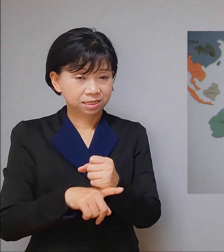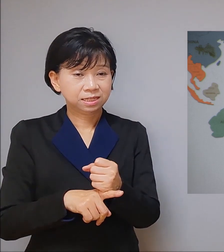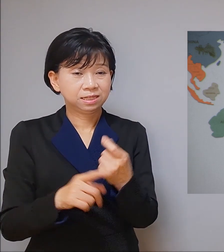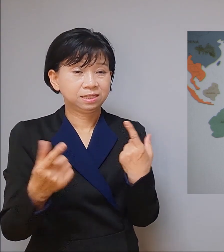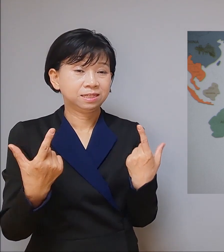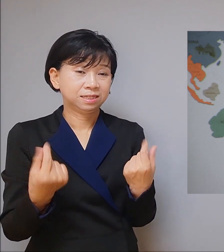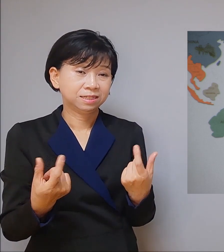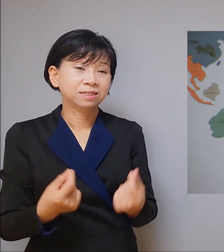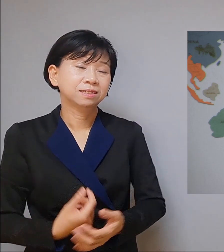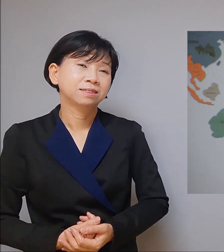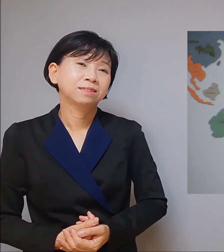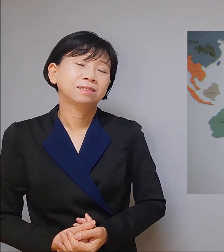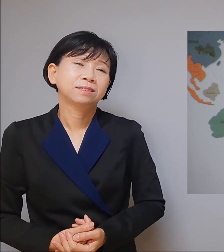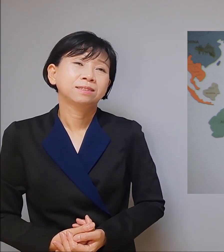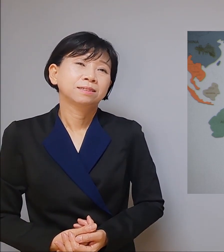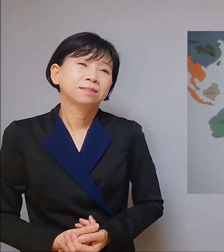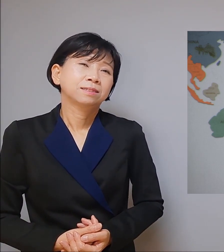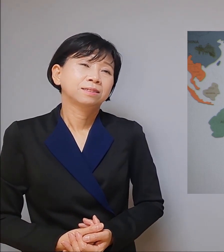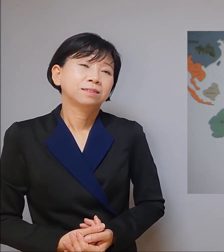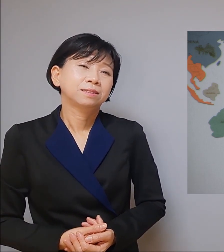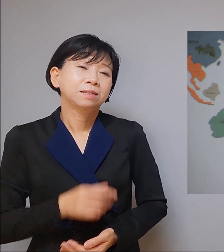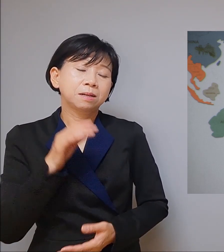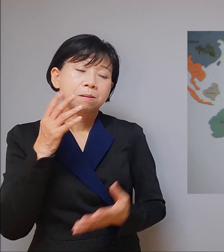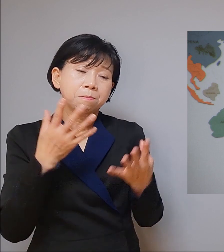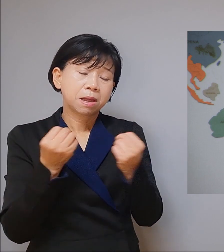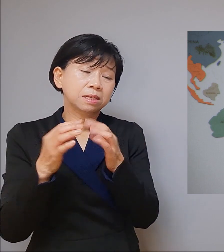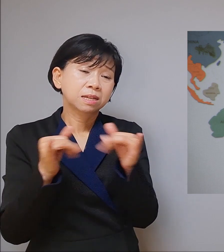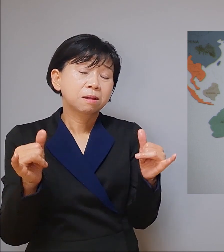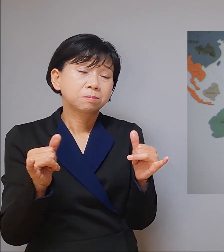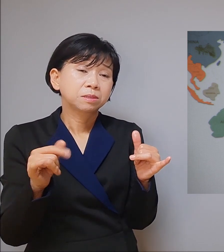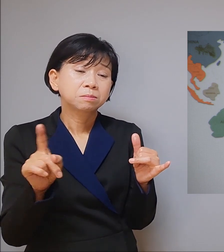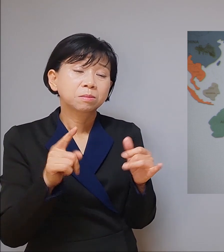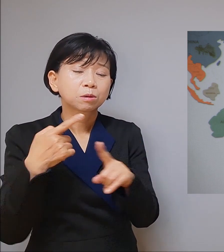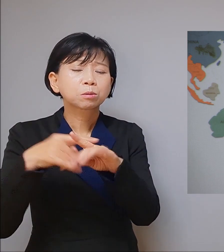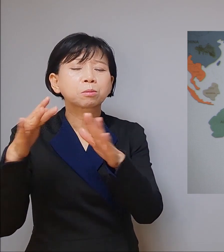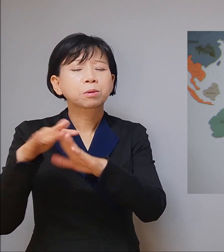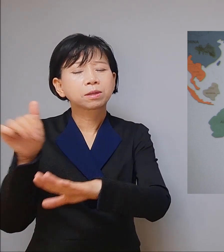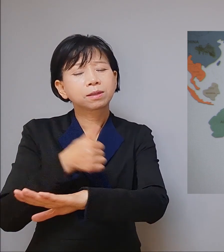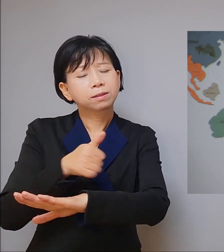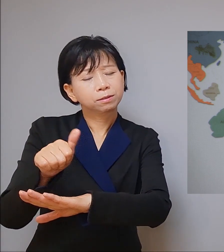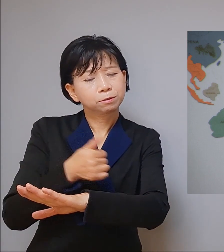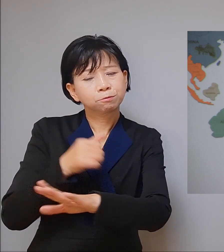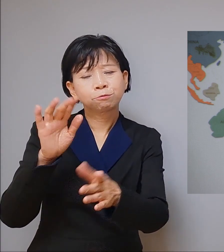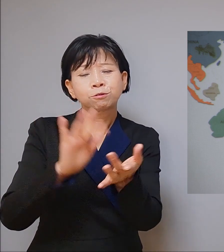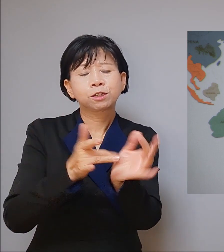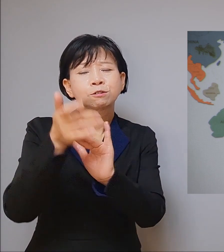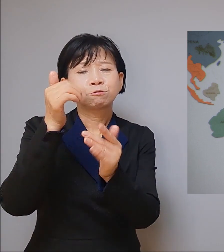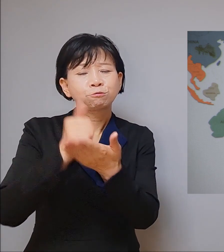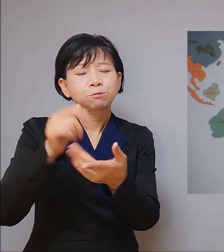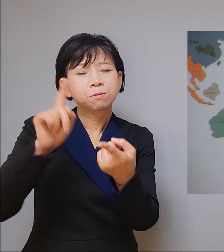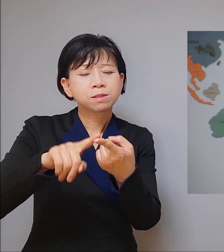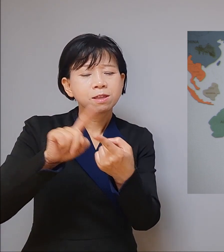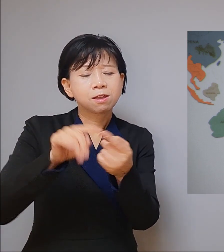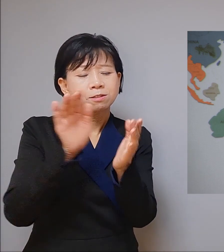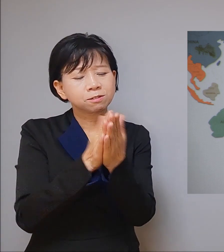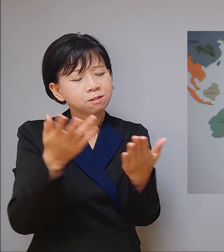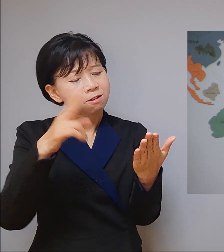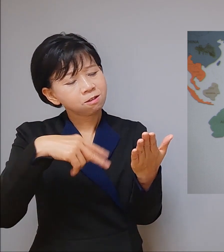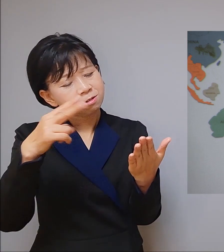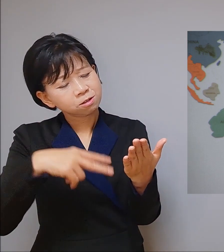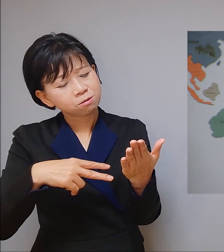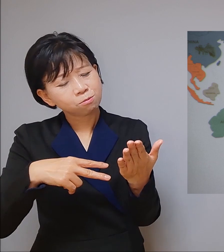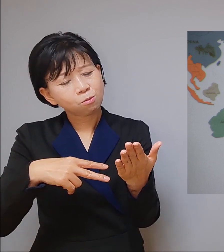사신다라는 의미입니다. 그런데 많은 그리스도인들이 교회에 가고 예수님에 관한 책을 읽고 예수님에 관한 고급